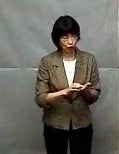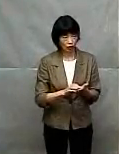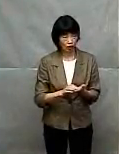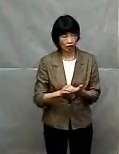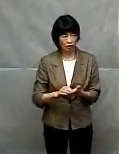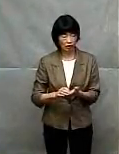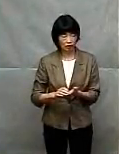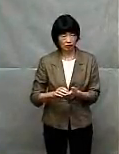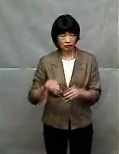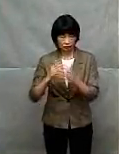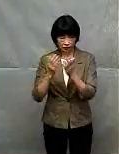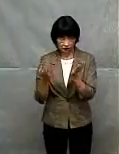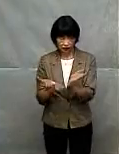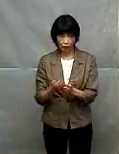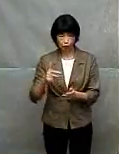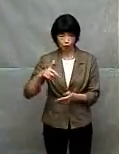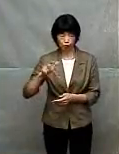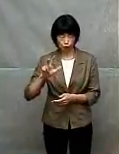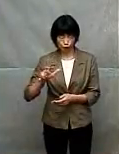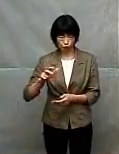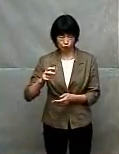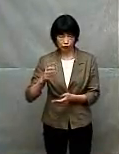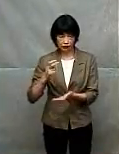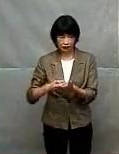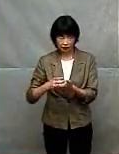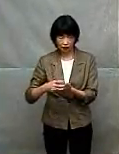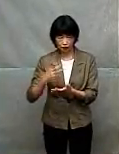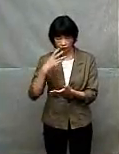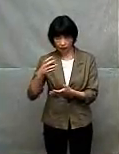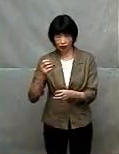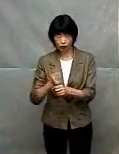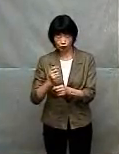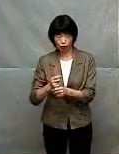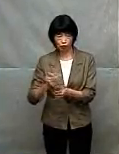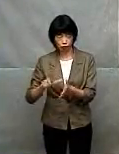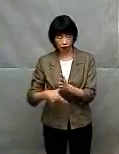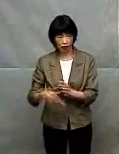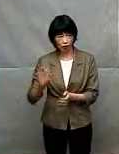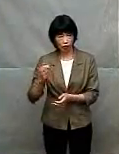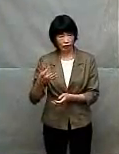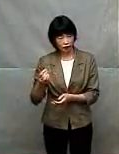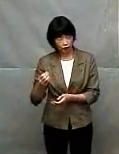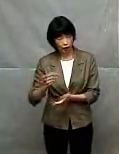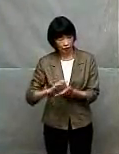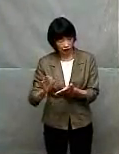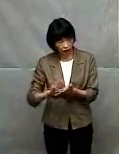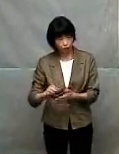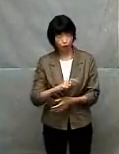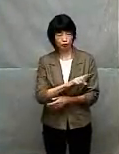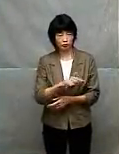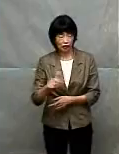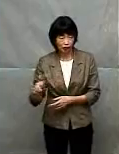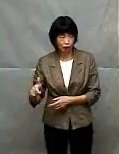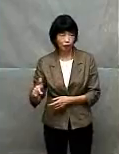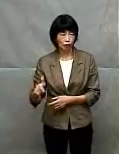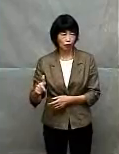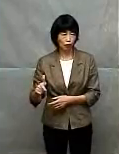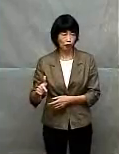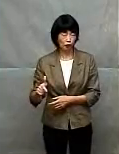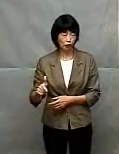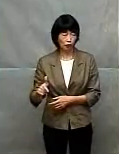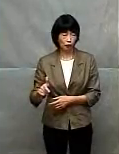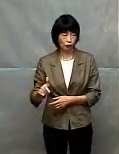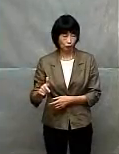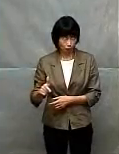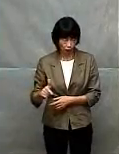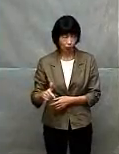全部フル規格で一から全部作る、高架にするといくらとか、そういう場合分けみたいなものを最終的に出すことを目標にしてるんでしょう